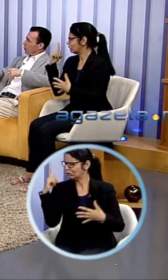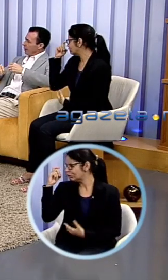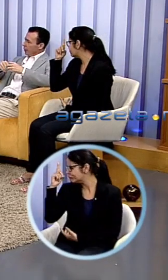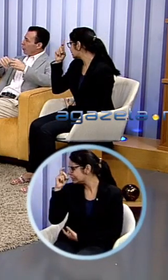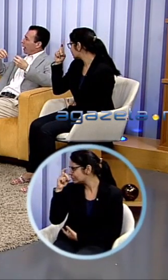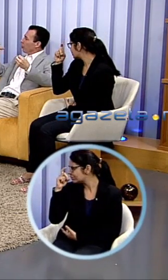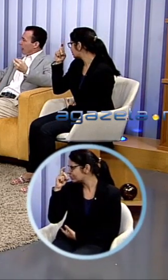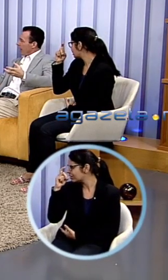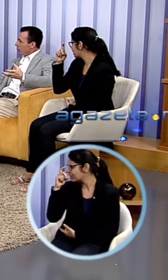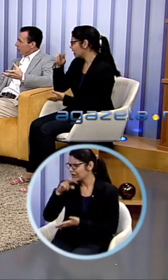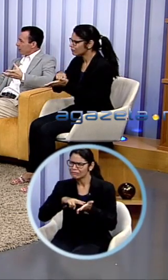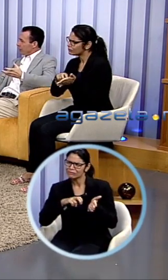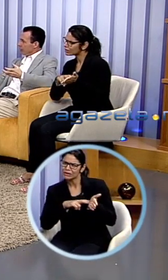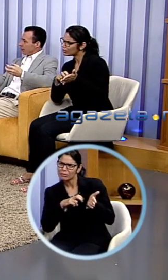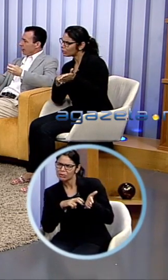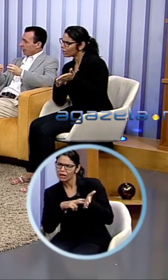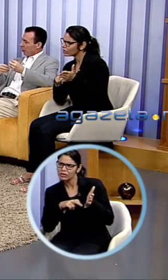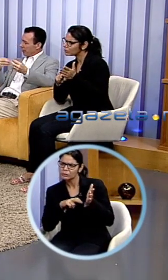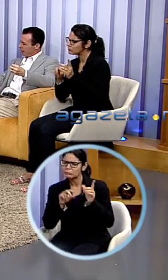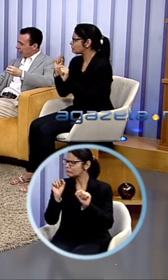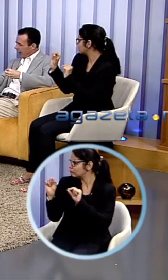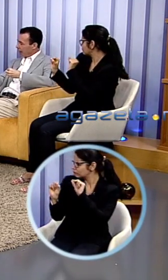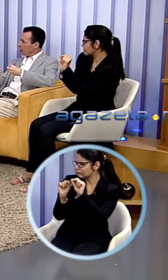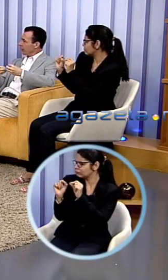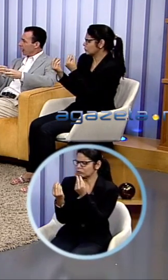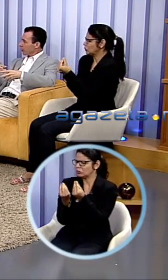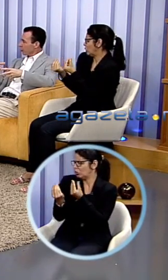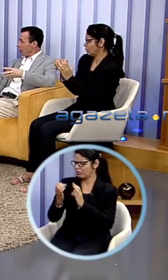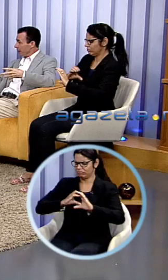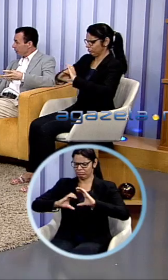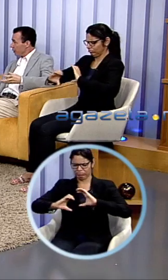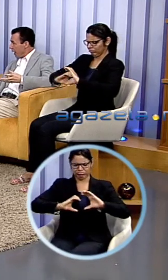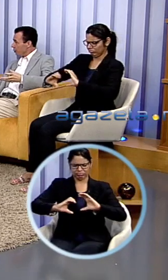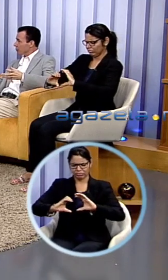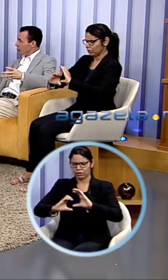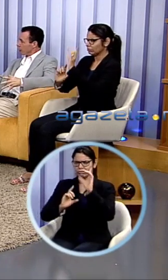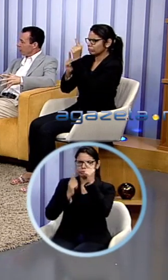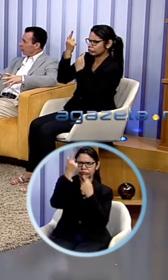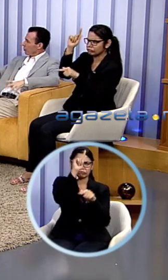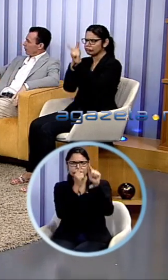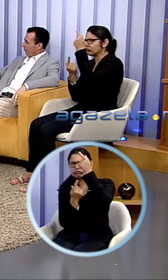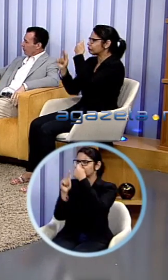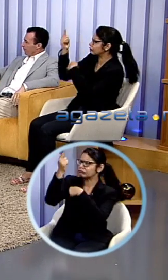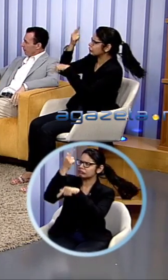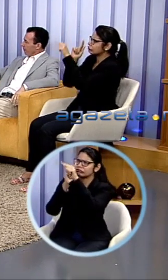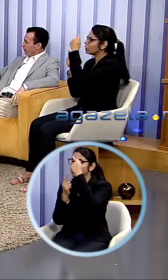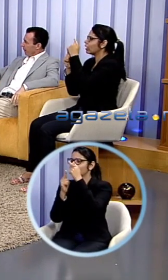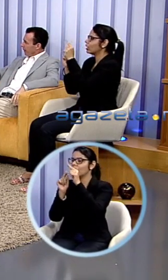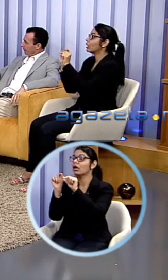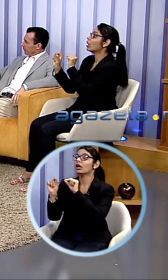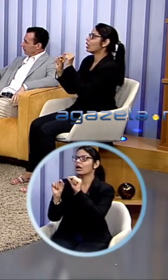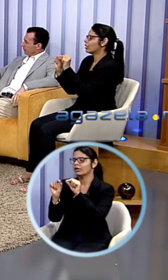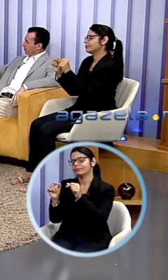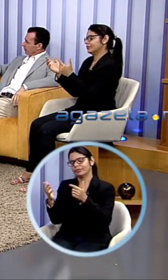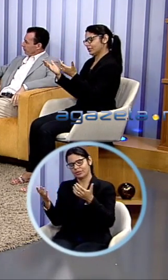difícil é um vocabulário que existe como é que se dá a comunicação são apenas gestos são símbolos Pois é esse é essa é uma grande